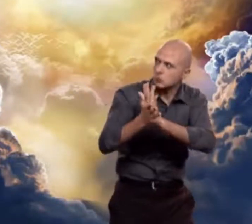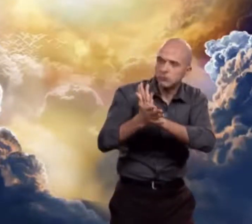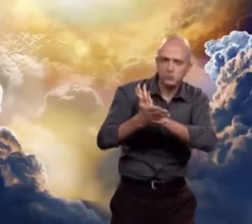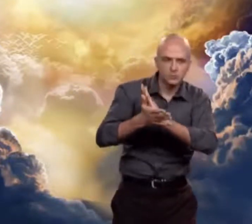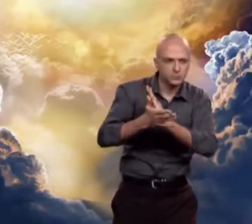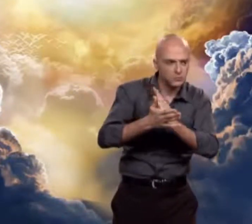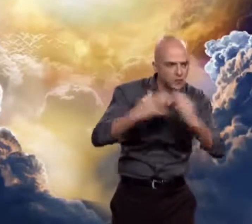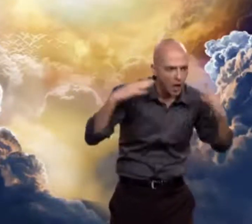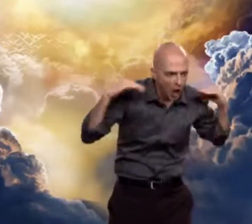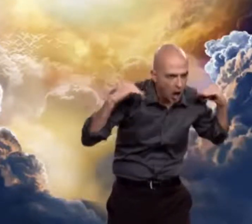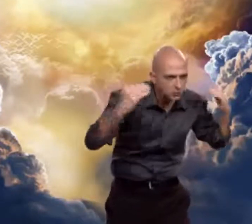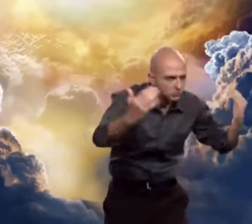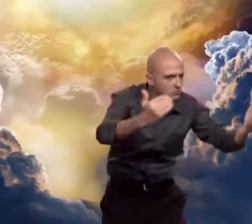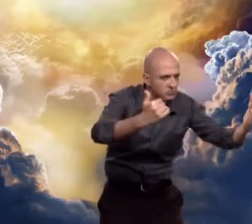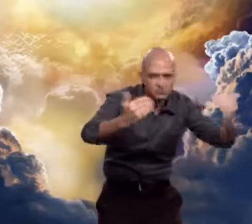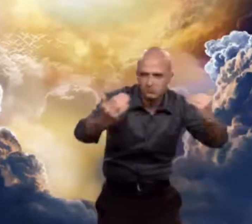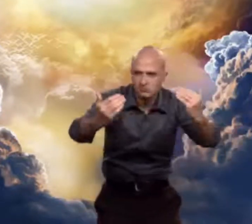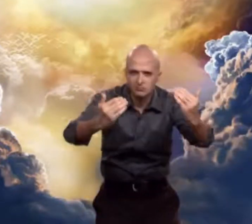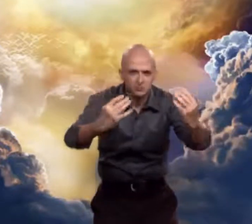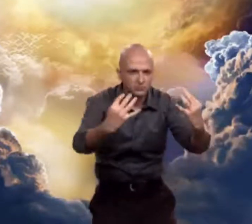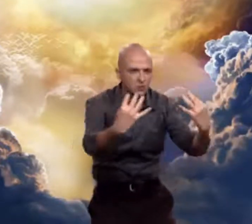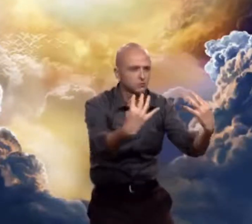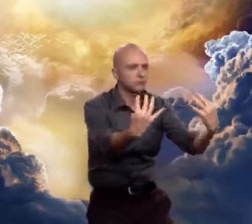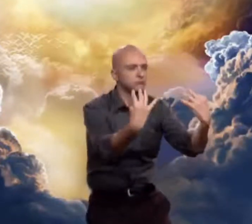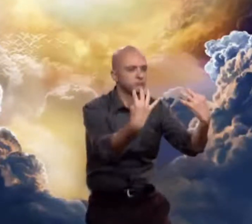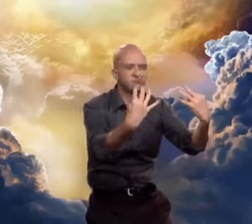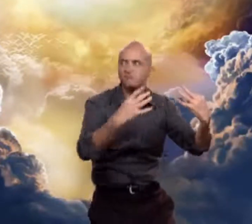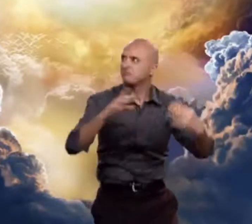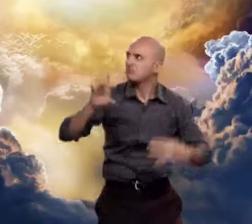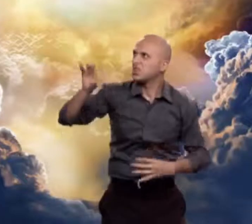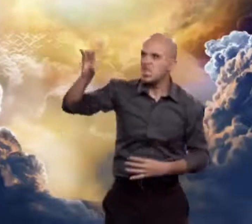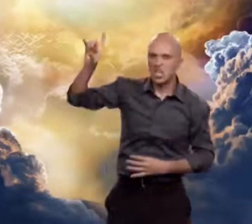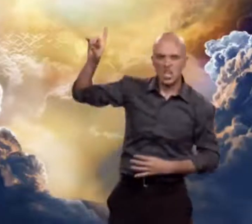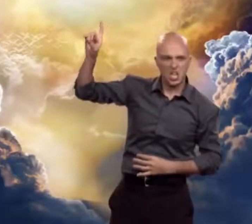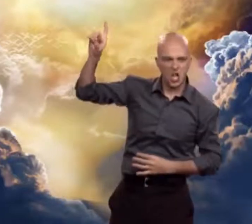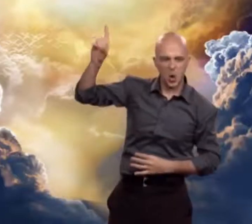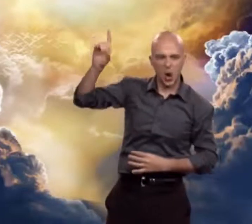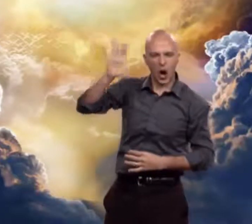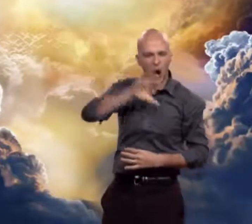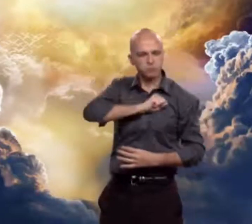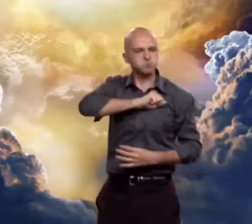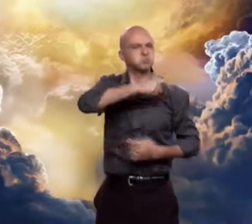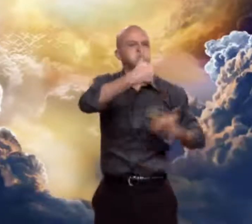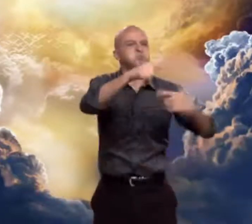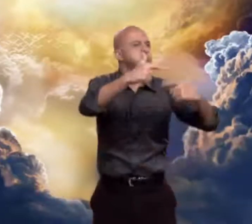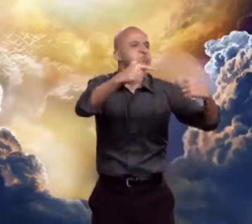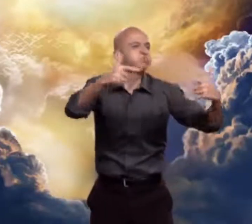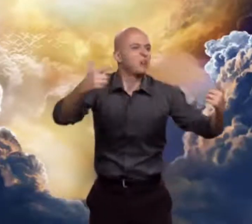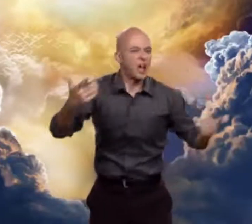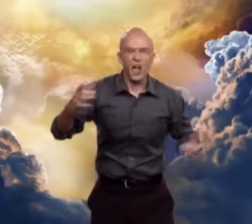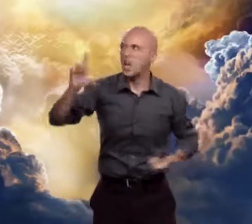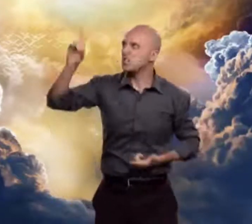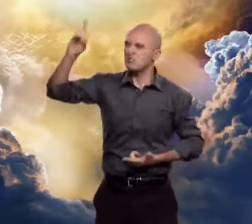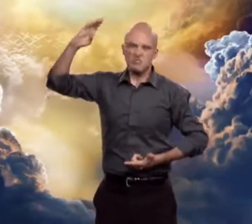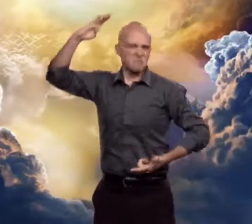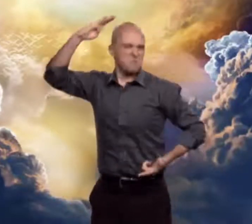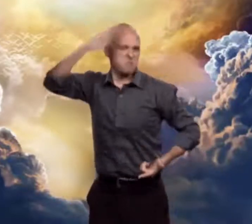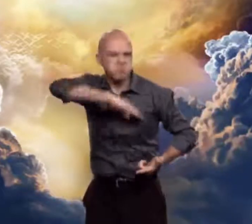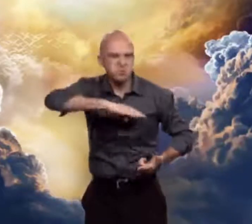aberta, acusando o Filho de Deus de tentar humilhá-lo diante dos habitantes do céu. A todos aqueles que Lúcifer